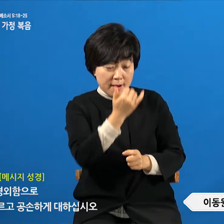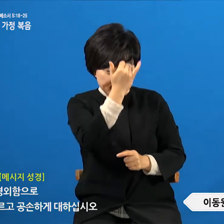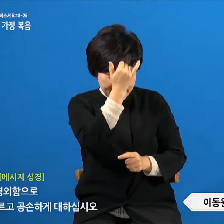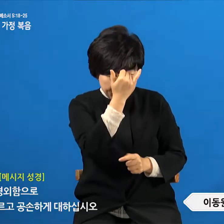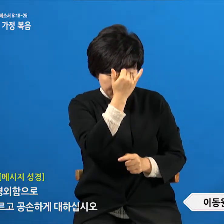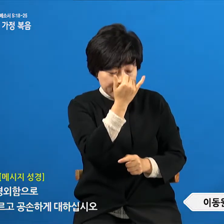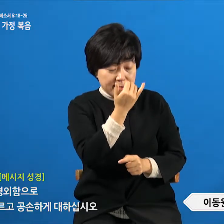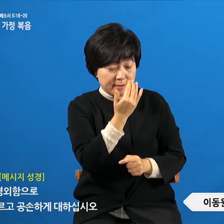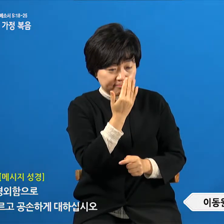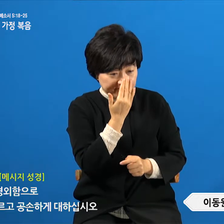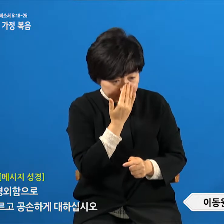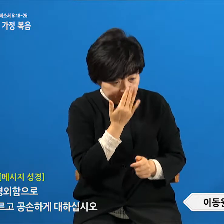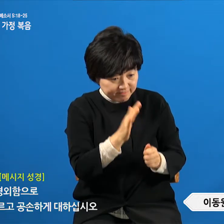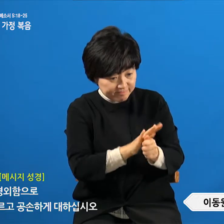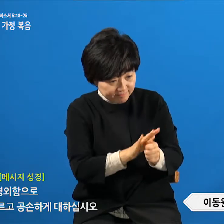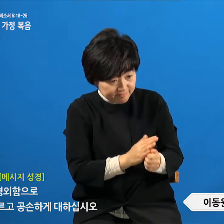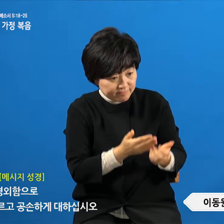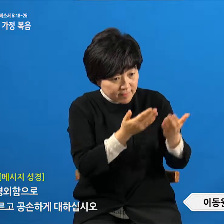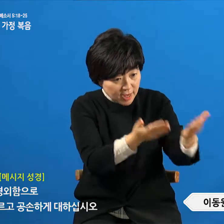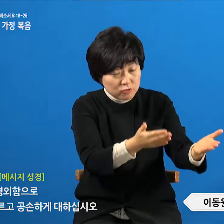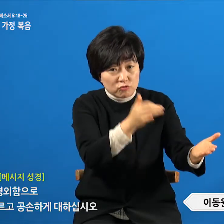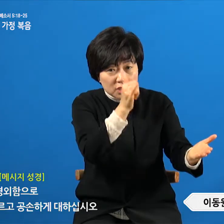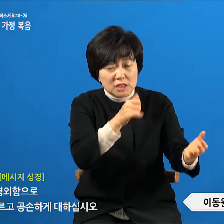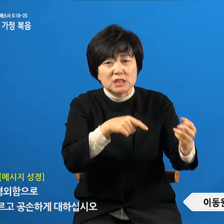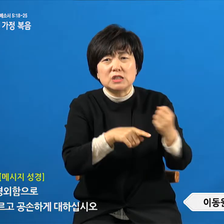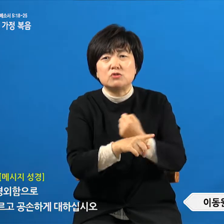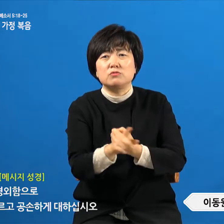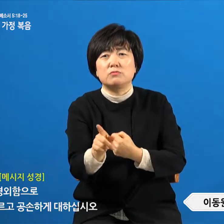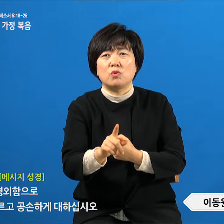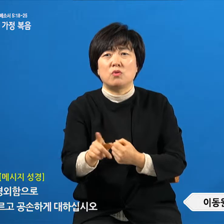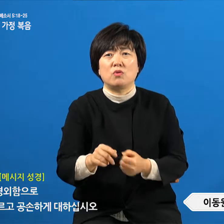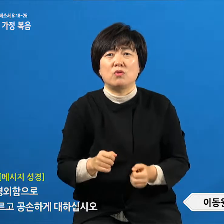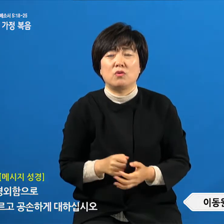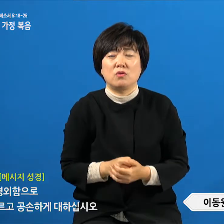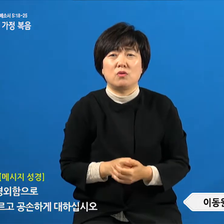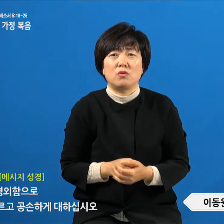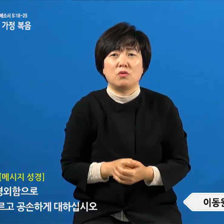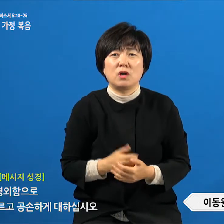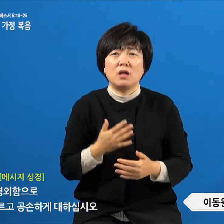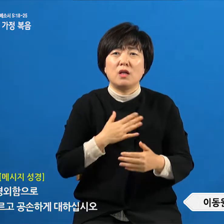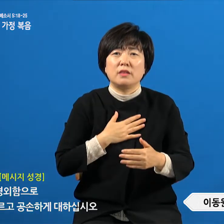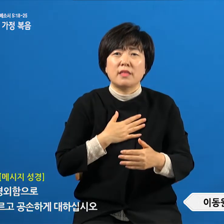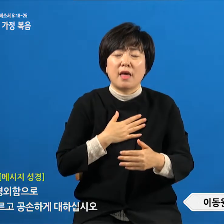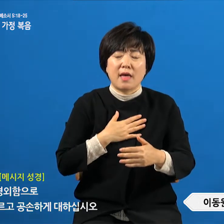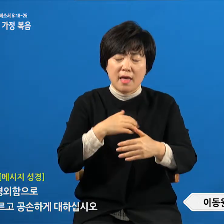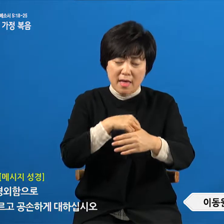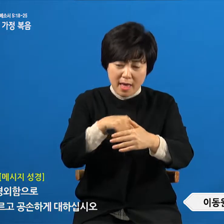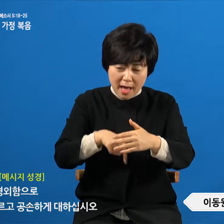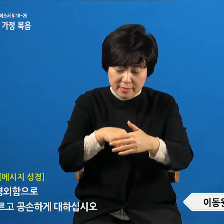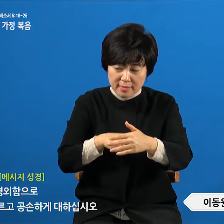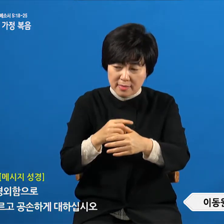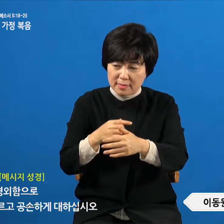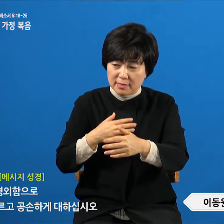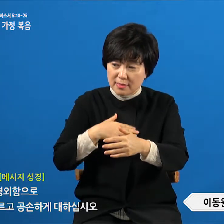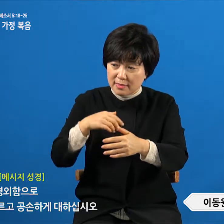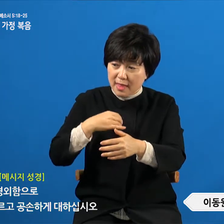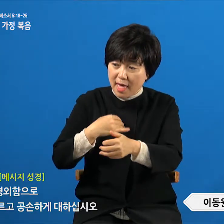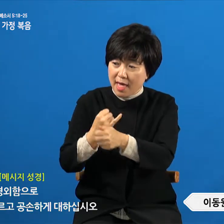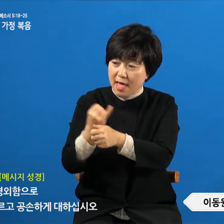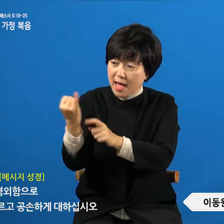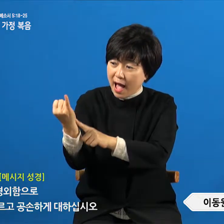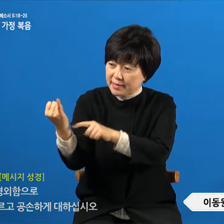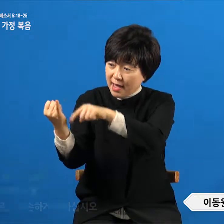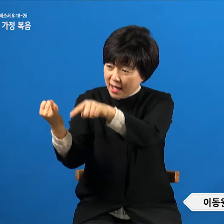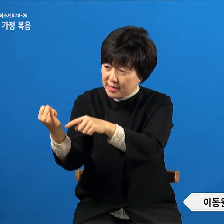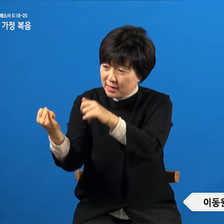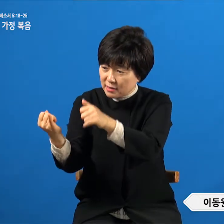바르고 공손하게 대할 수 있는 원인, 왜 그럴까요? 그것은 내 아내 안에 있는 살아계시는